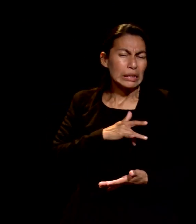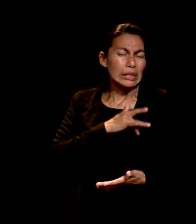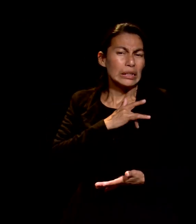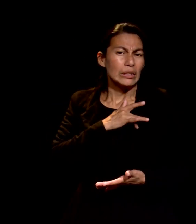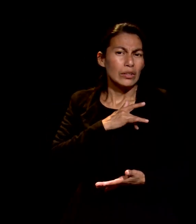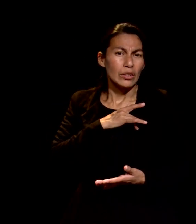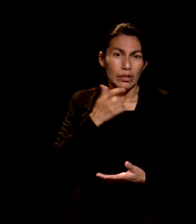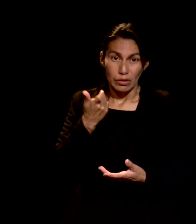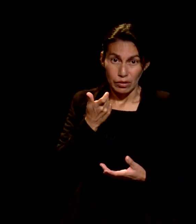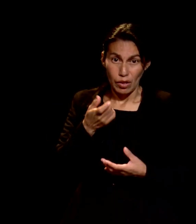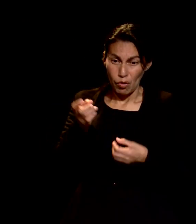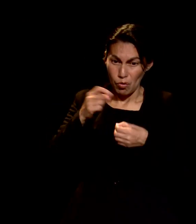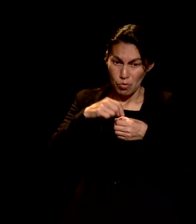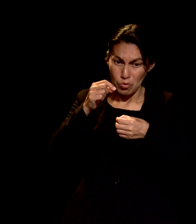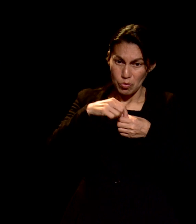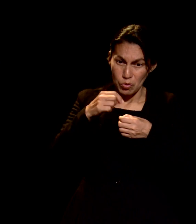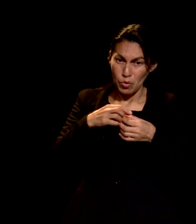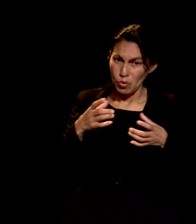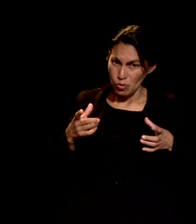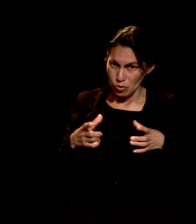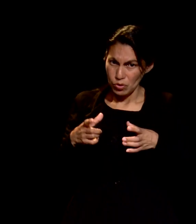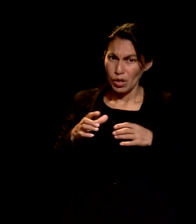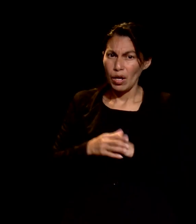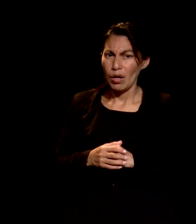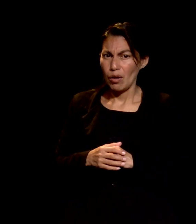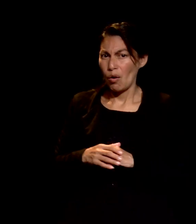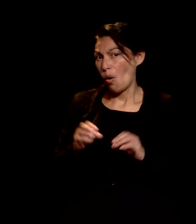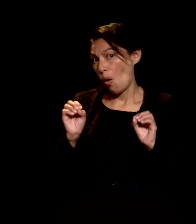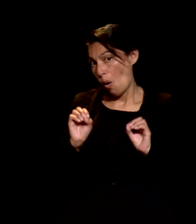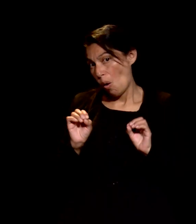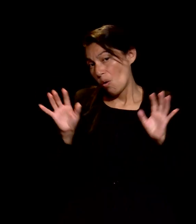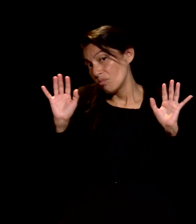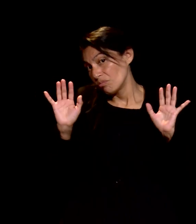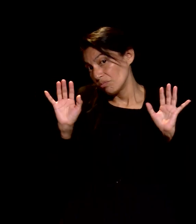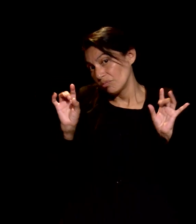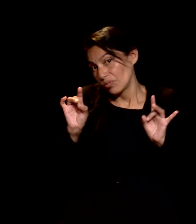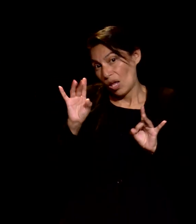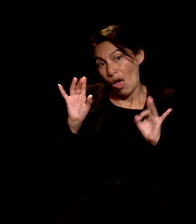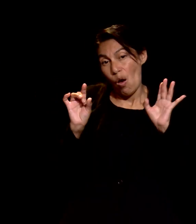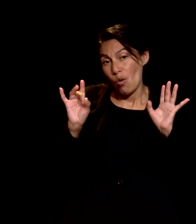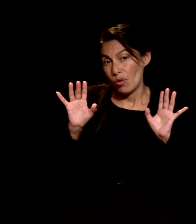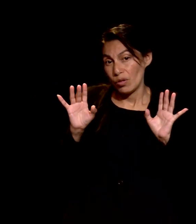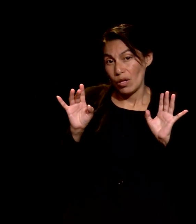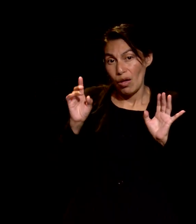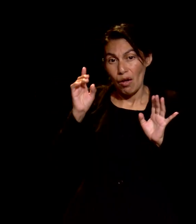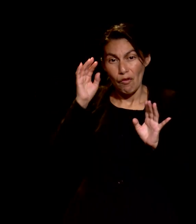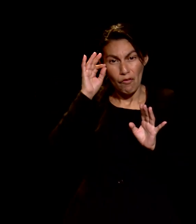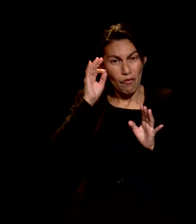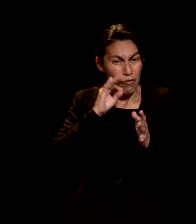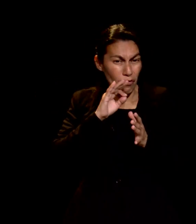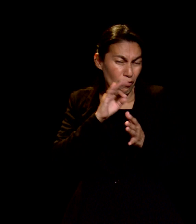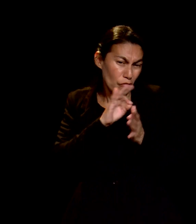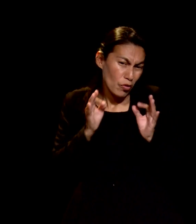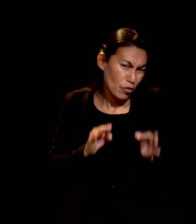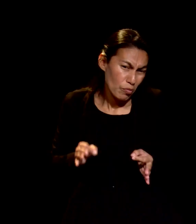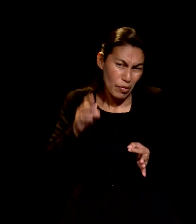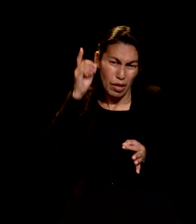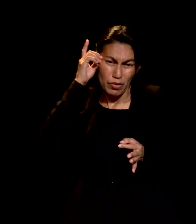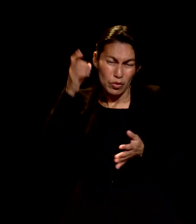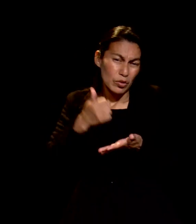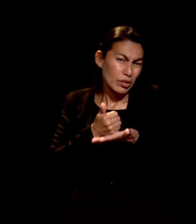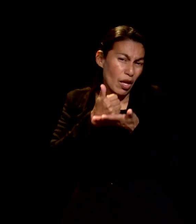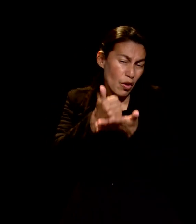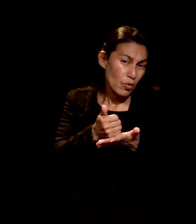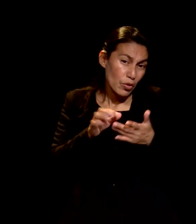que podamos juntar esos recursos que necesita O de alguna manera Dios te guíe